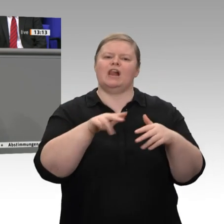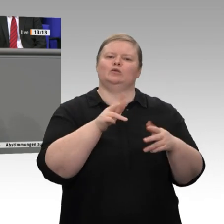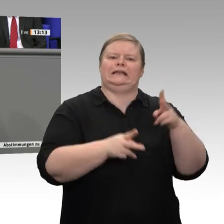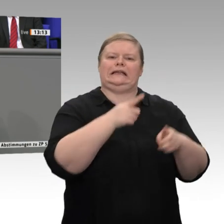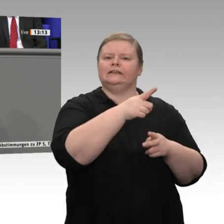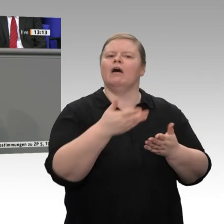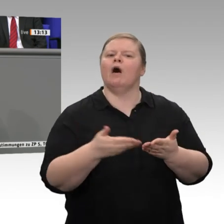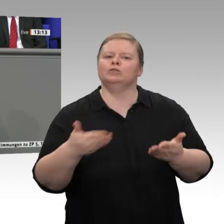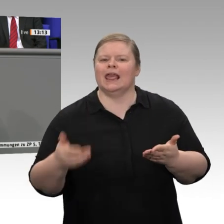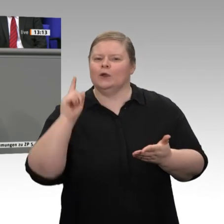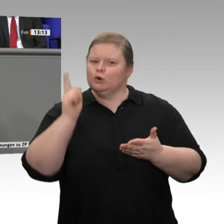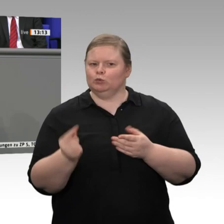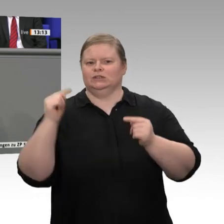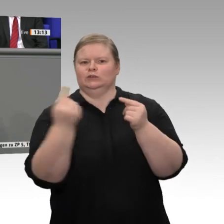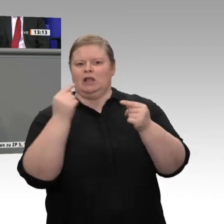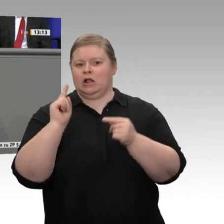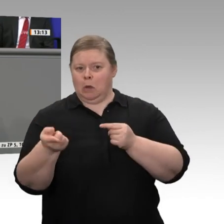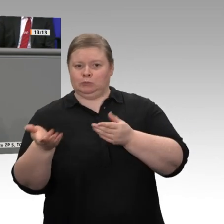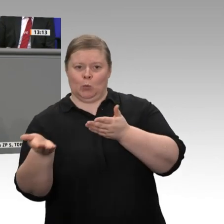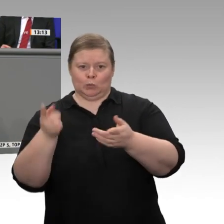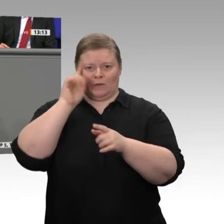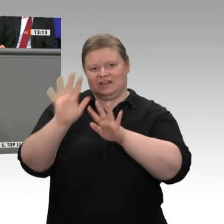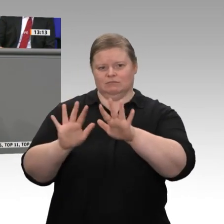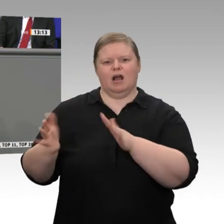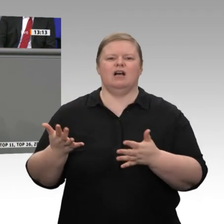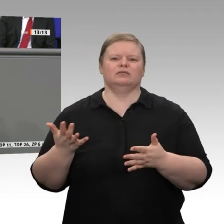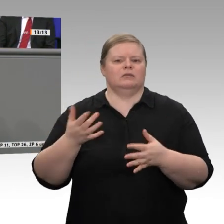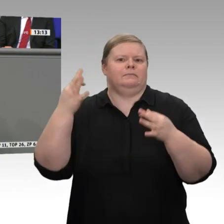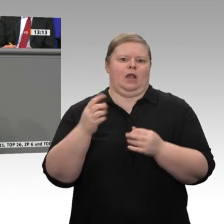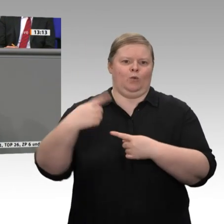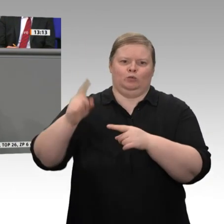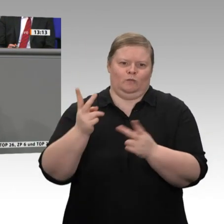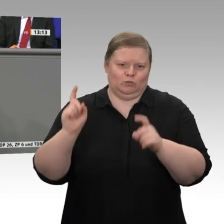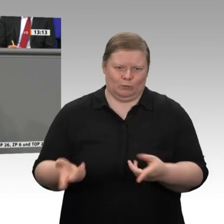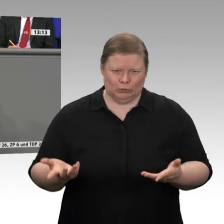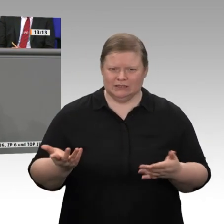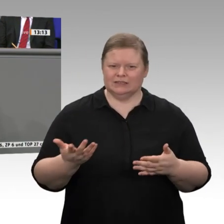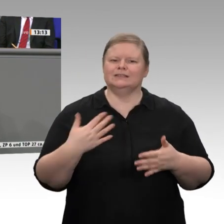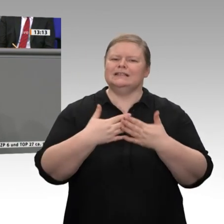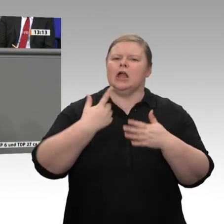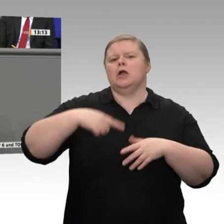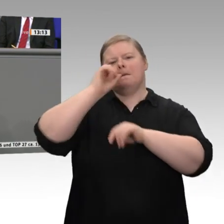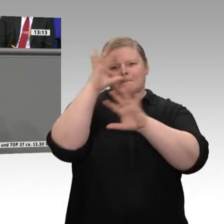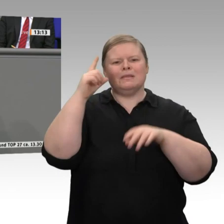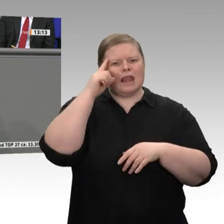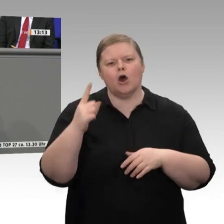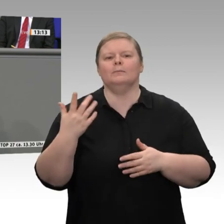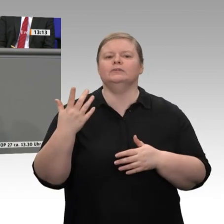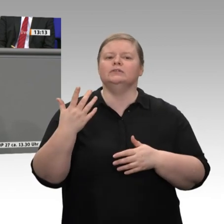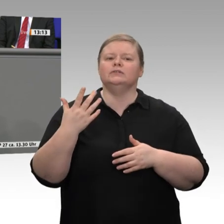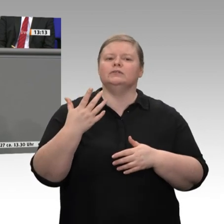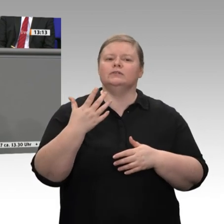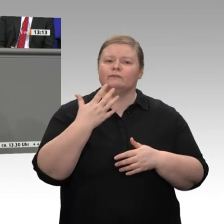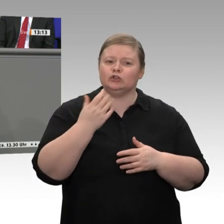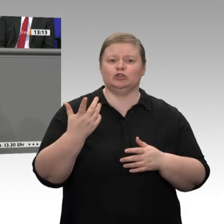die nähere Ausgestaltung trotzdem in einer Rechtsverordnung nötig, glauben wir, dass durch eine gesetzliche Regelung